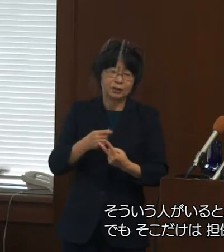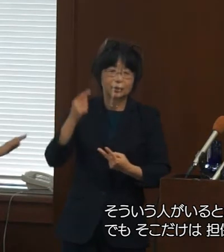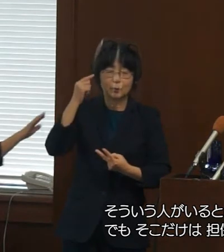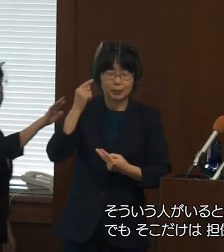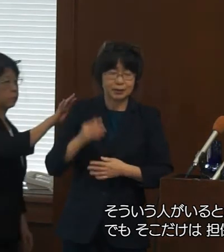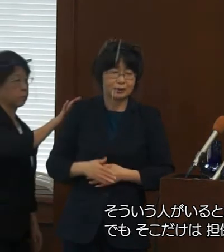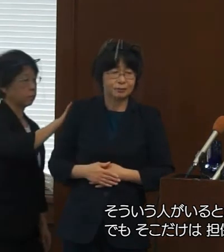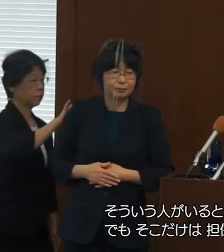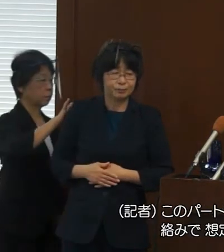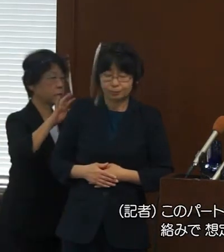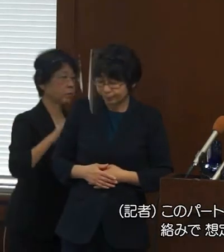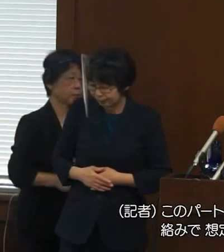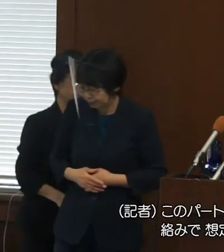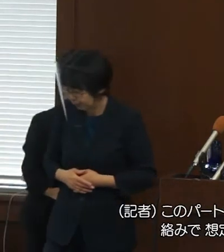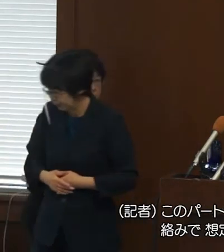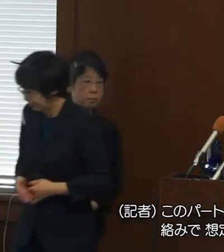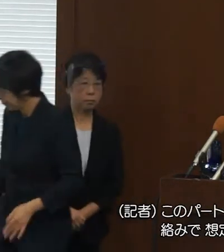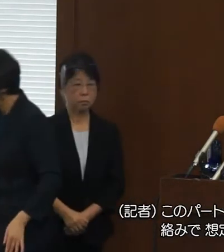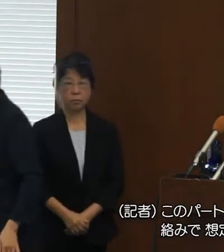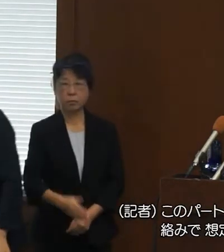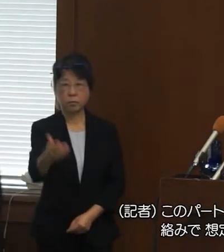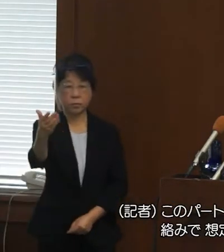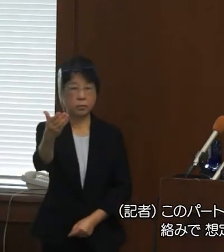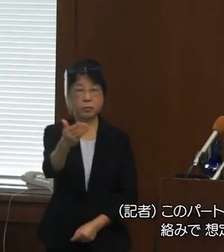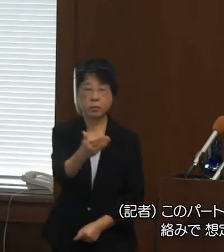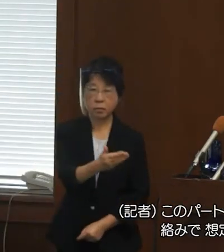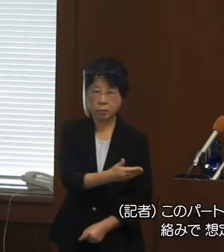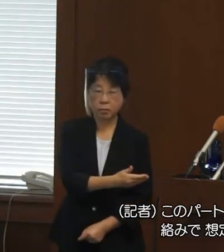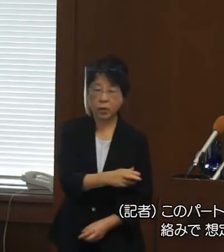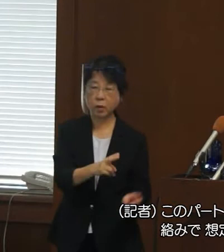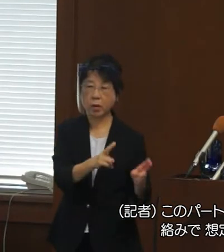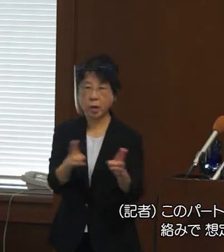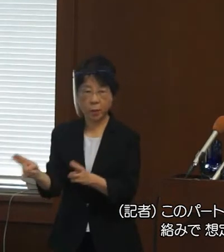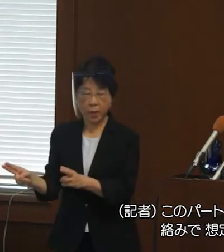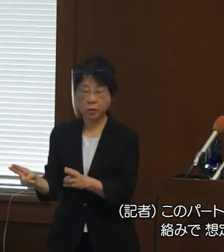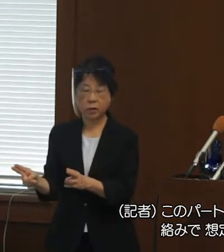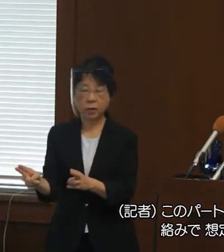佐賀テレビの川野と申します。このパートナーシップ制度の絡みで、